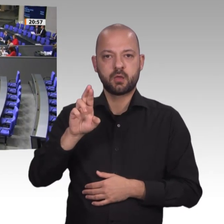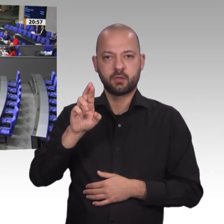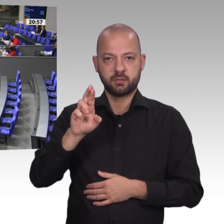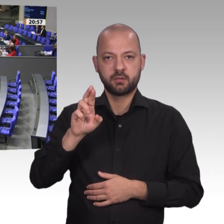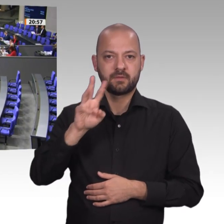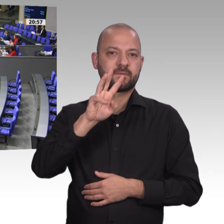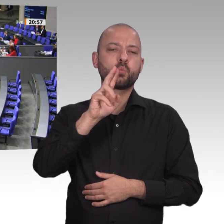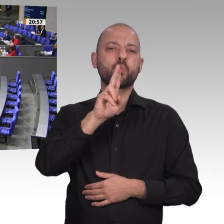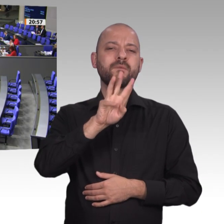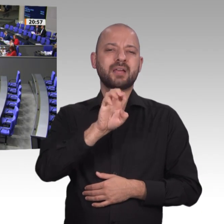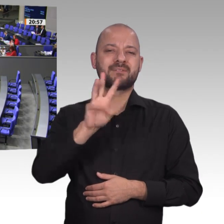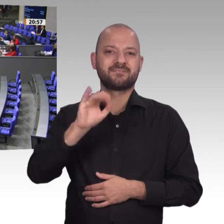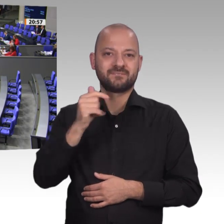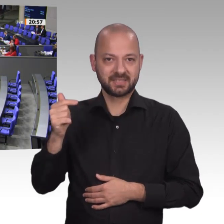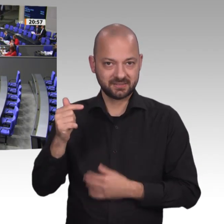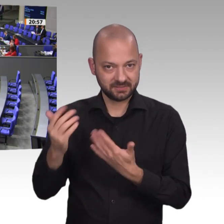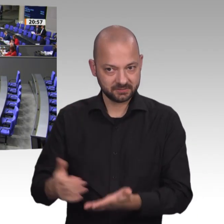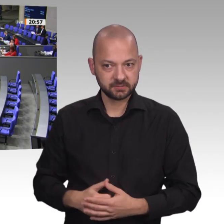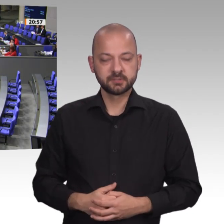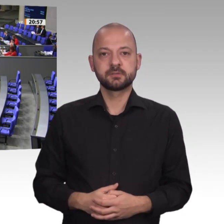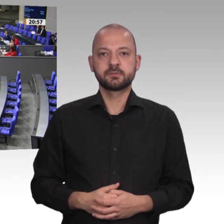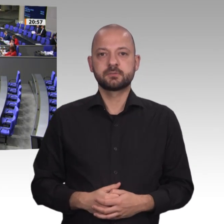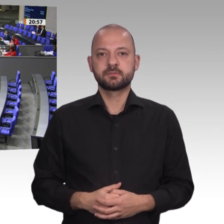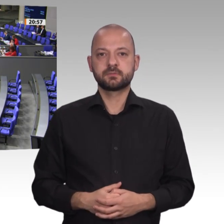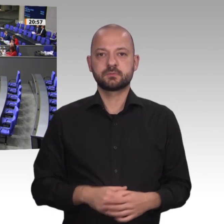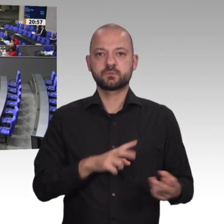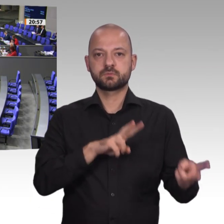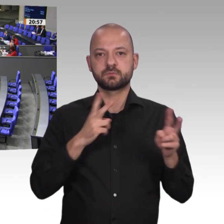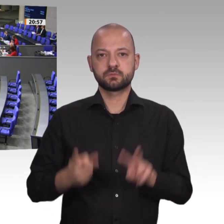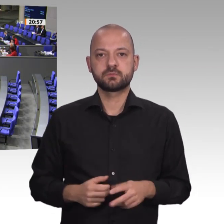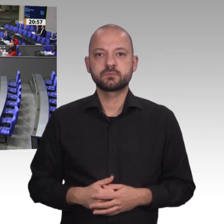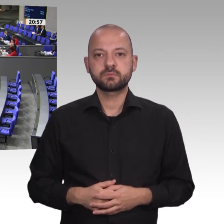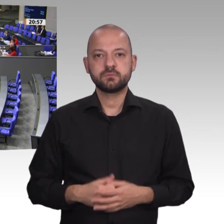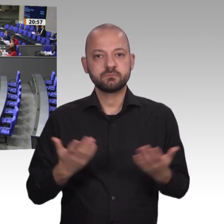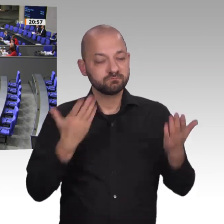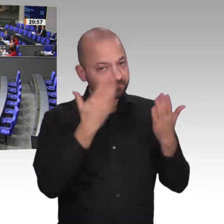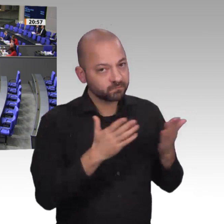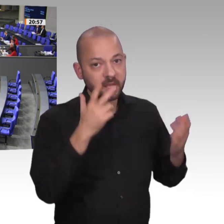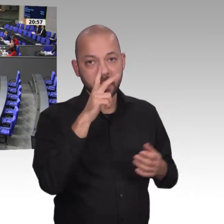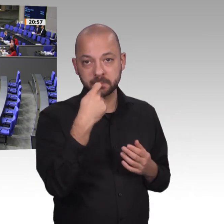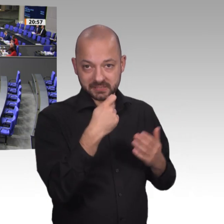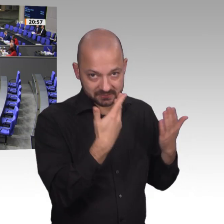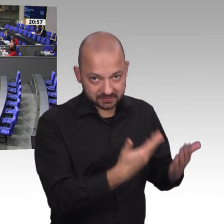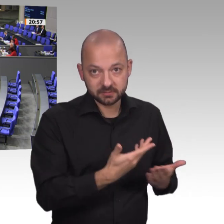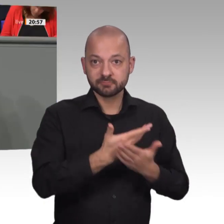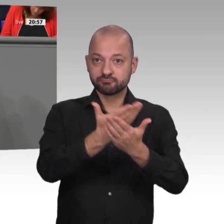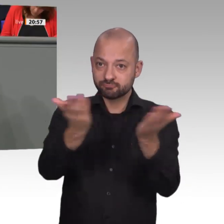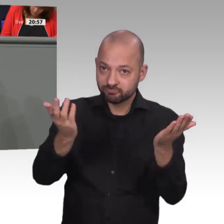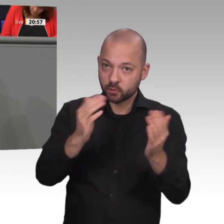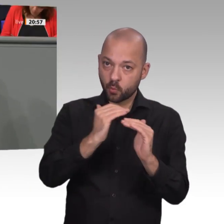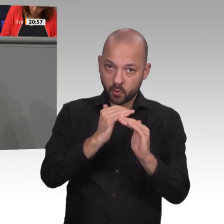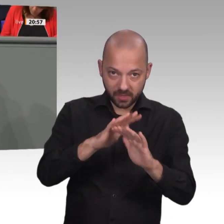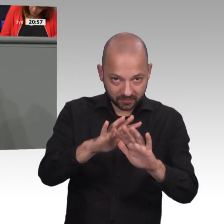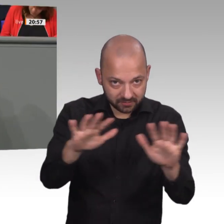werte Gäste des Hohen Hauses. Im Jahr 2018 gab es laut Mikrozensus 3,1 Millionen Menschen mit